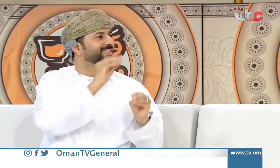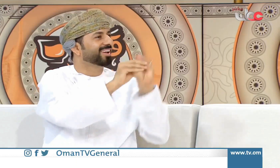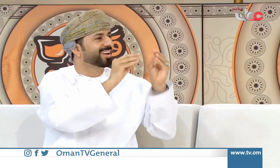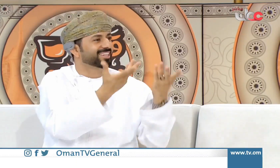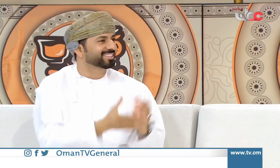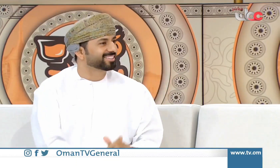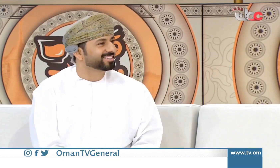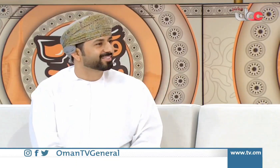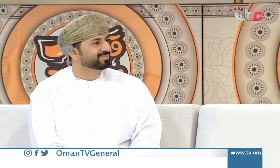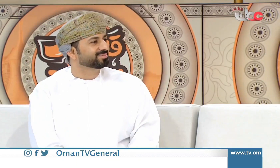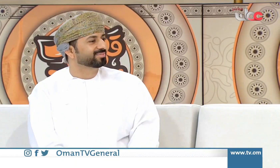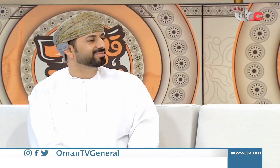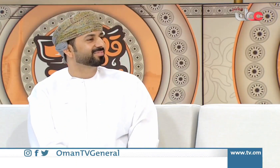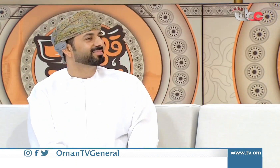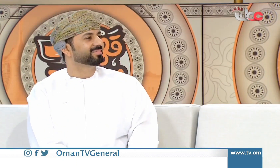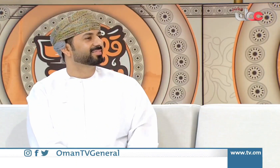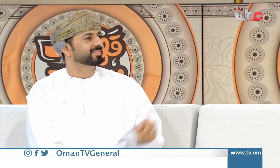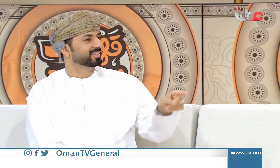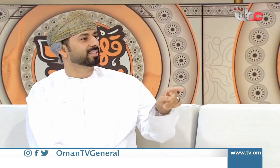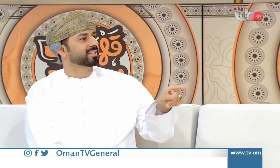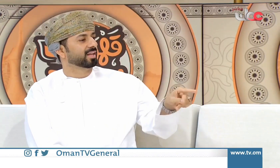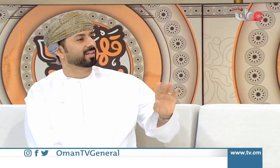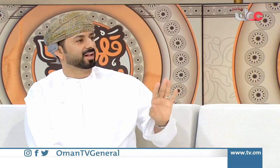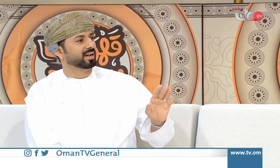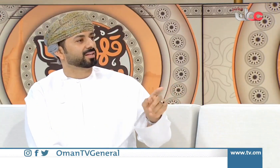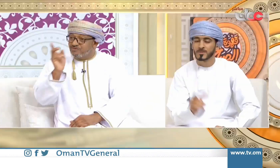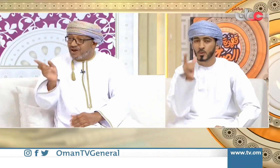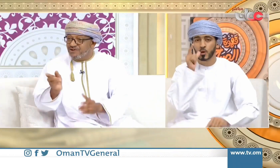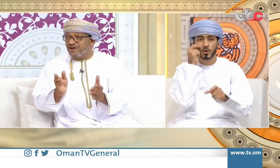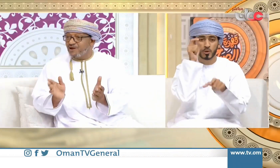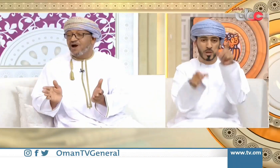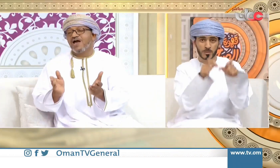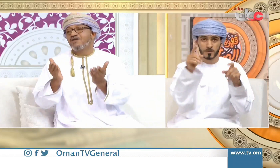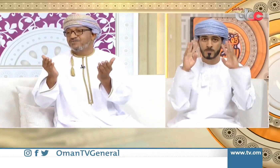الاستفادة من بيع هذه الرسومات وردود الأفعال من الأشخاص المشاركين؟